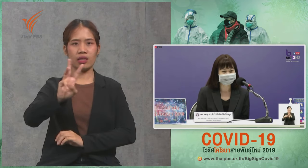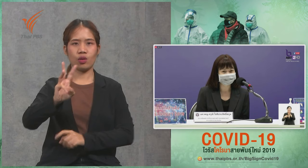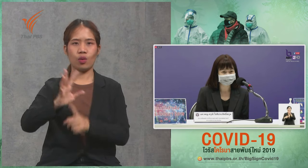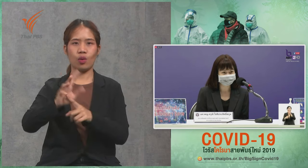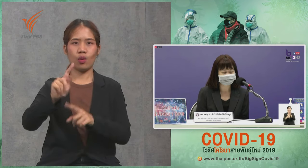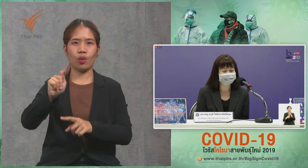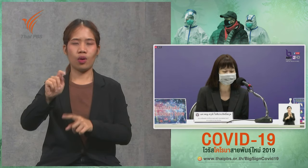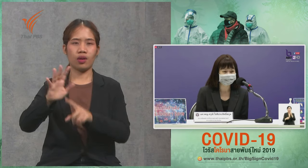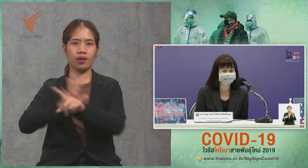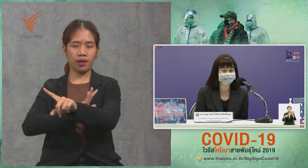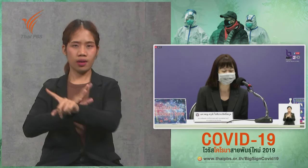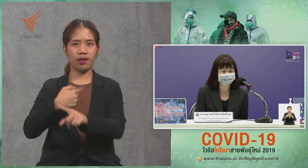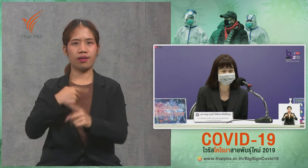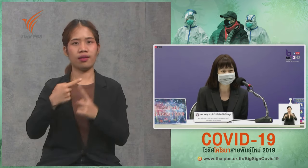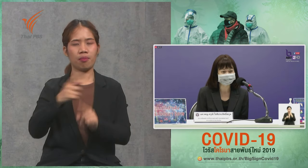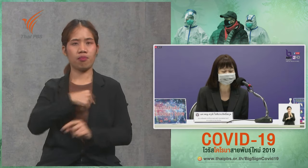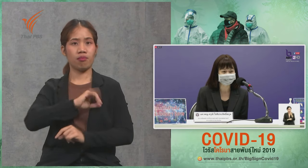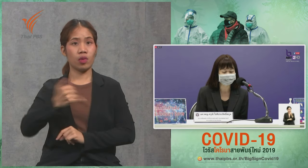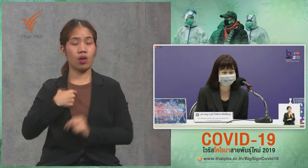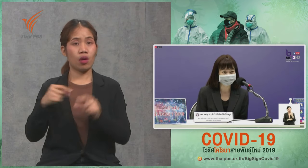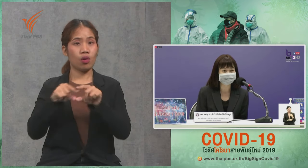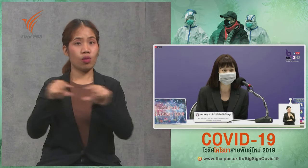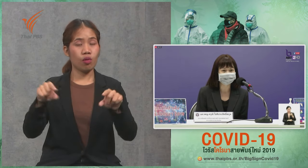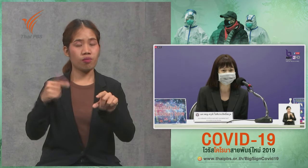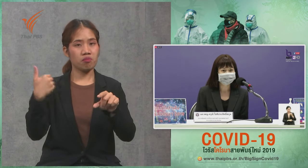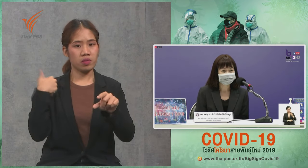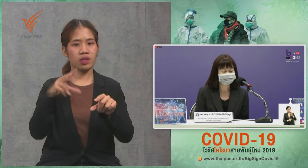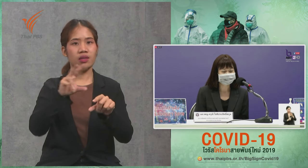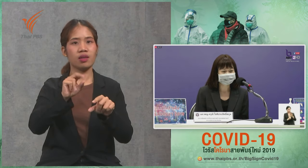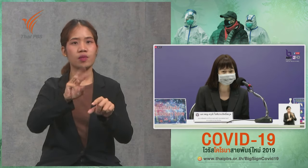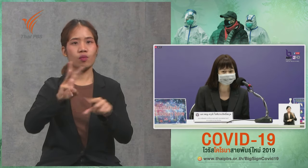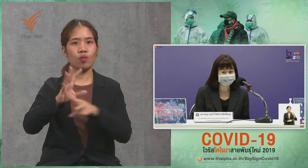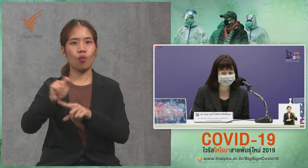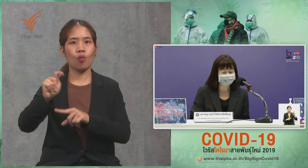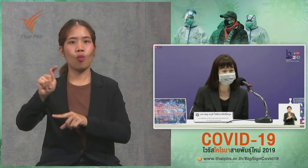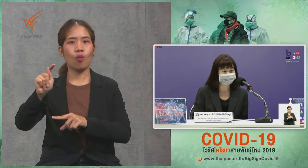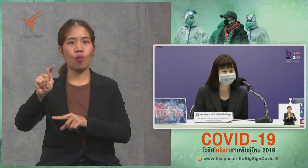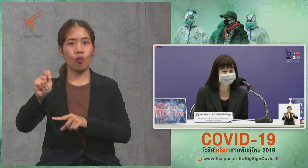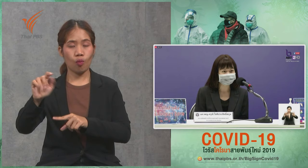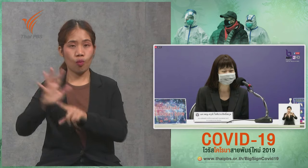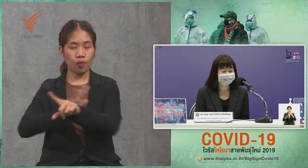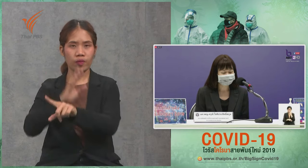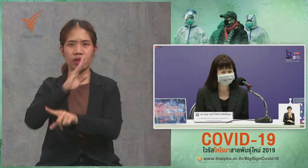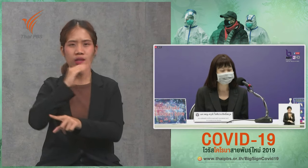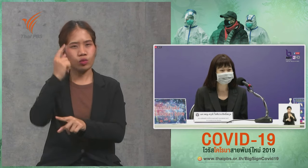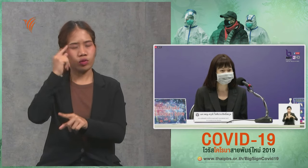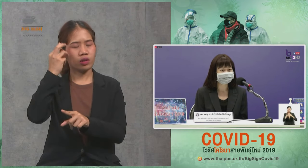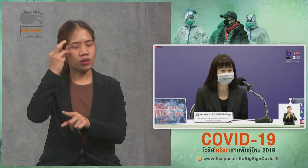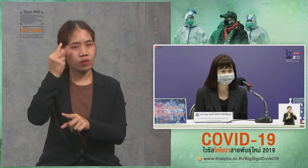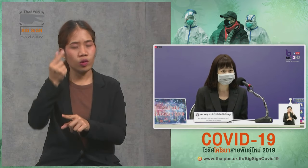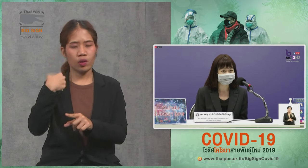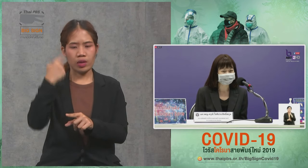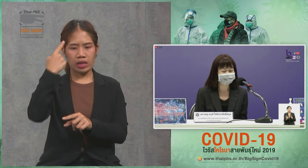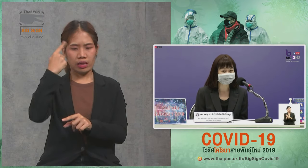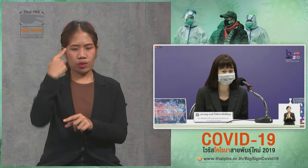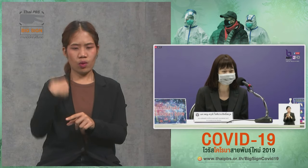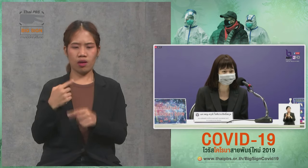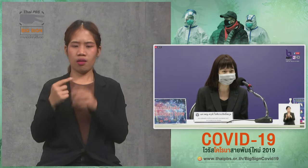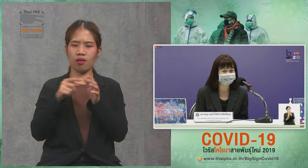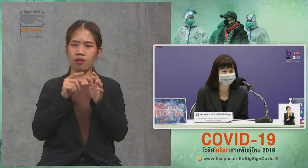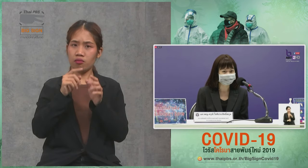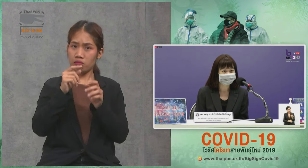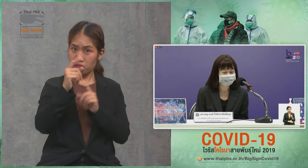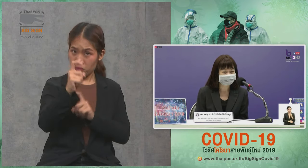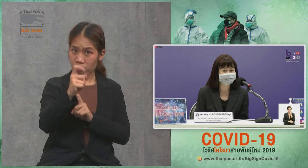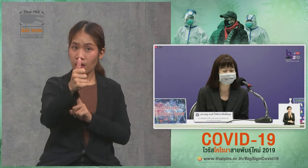อดบางอันเนี่ยอาจจะมีความแรงสูงกว่านี้เช่น30วัตต์เป็นต้นเพราะฉะนั้นก็คือเวลาเราคำนวณว่ามันจะฆ่าเชื้อได้หรือไม่เนี่ยเราจะต้อง